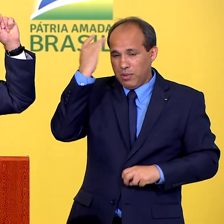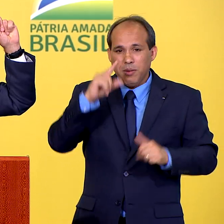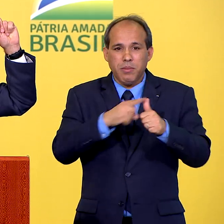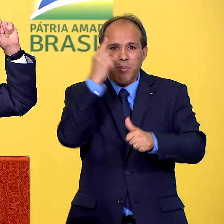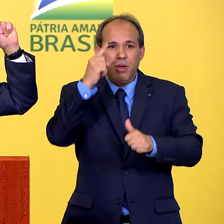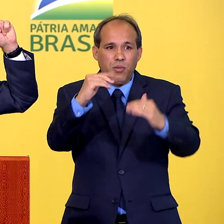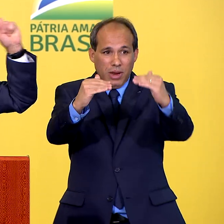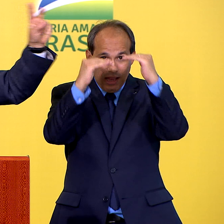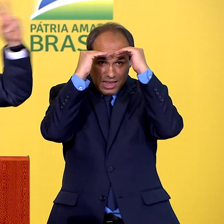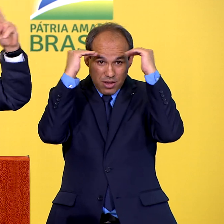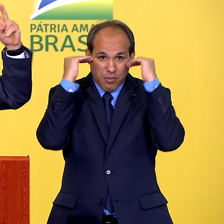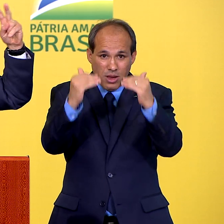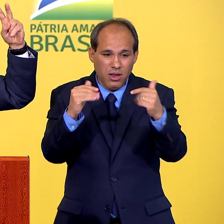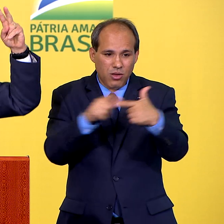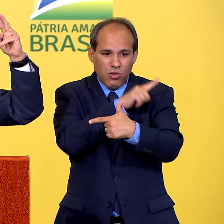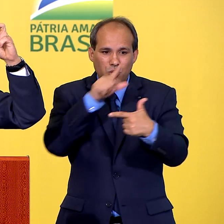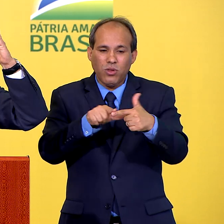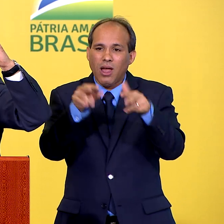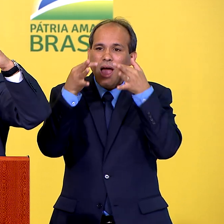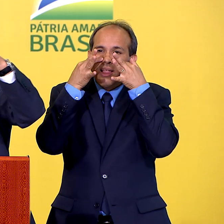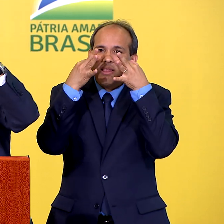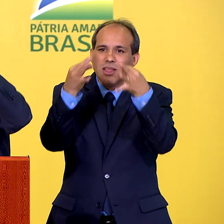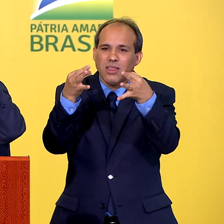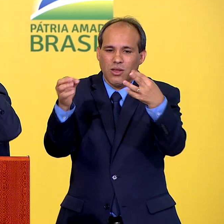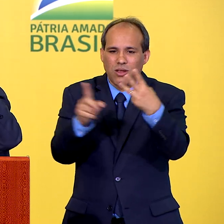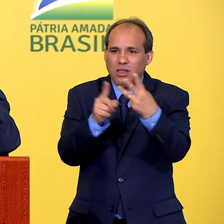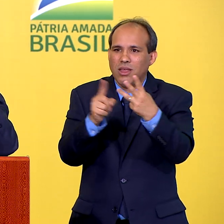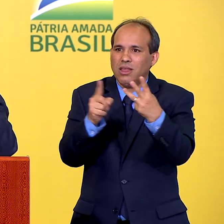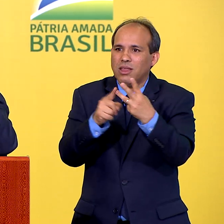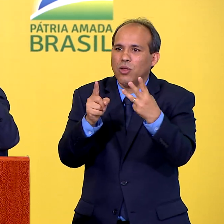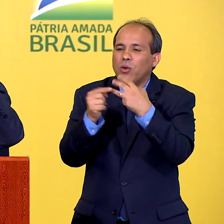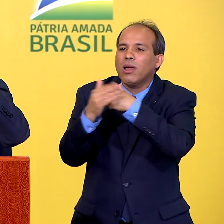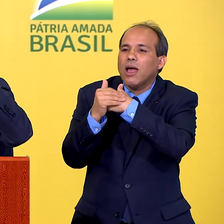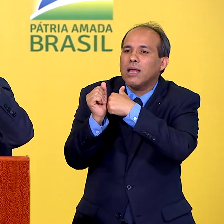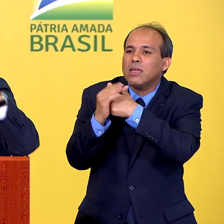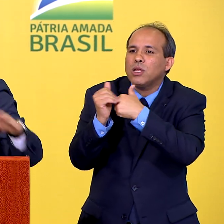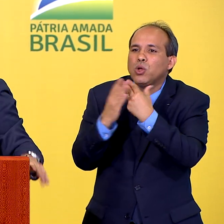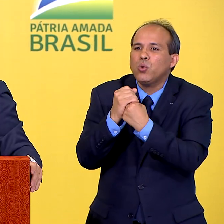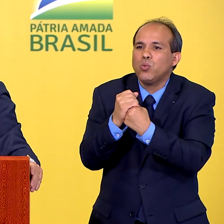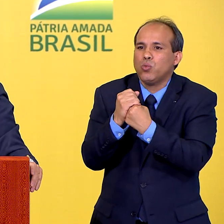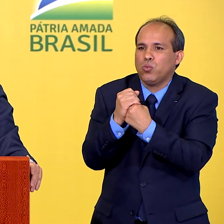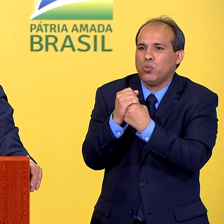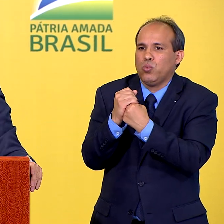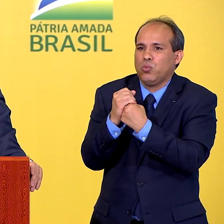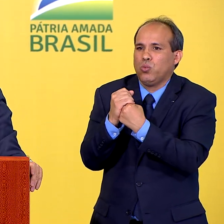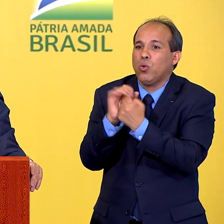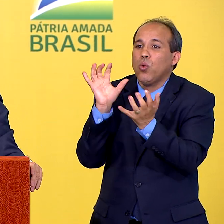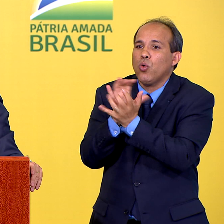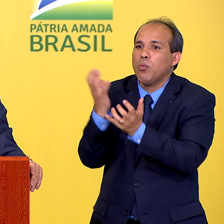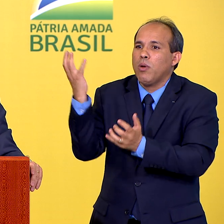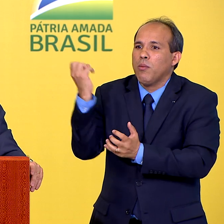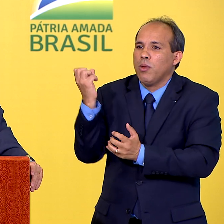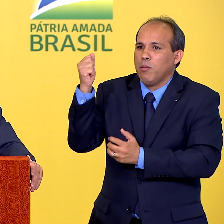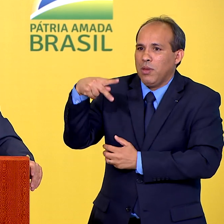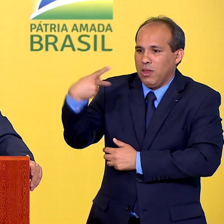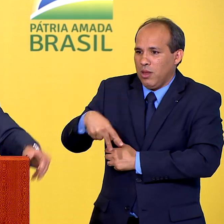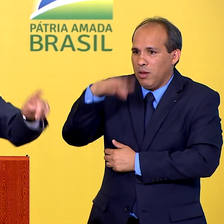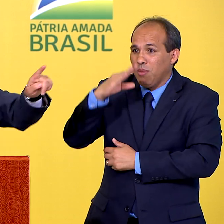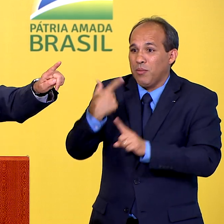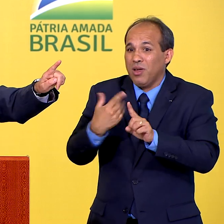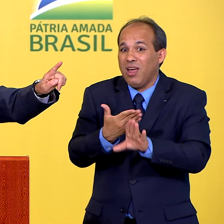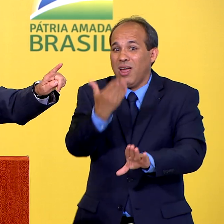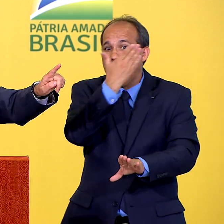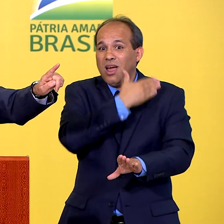respeito. A segunda, atenção. E a terceira, carinho. Porque enquanto nós estávamos